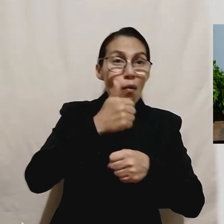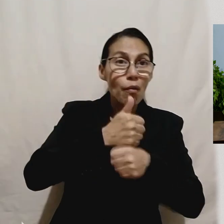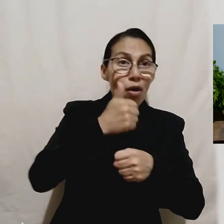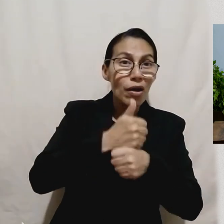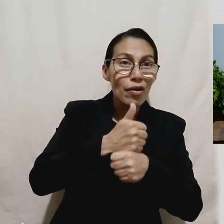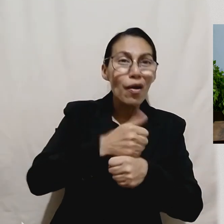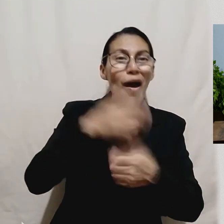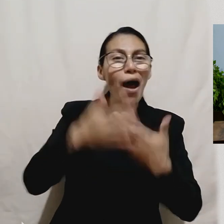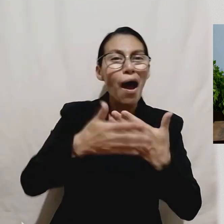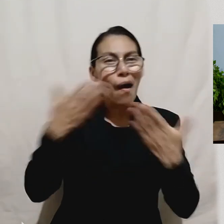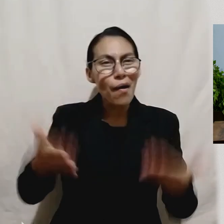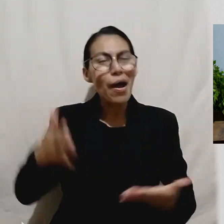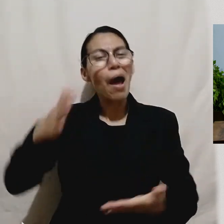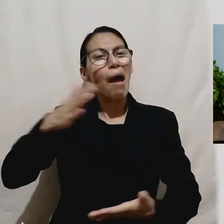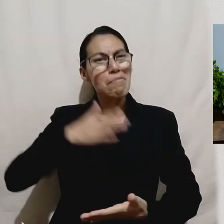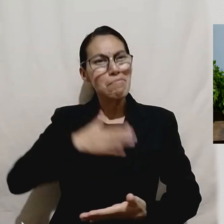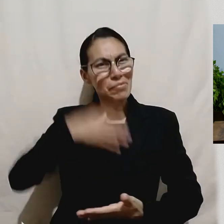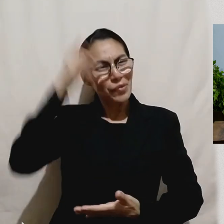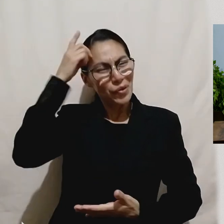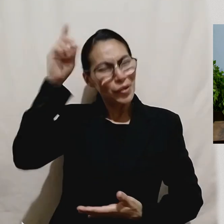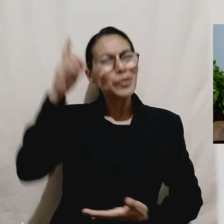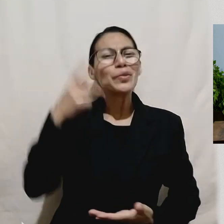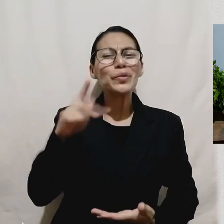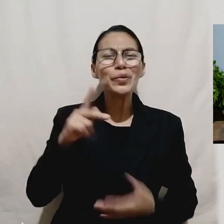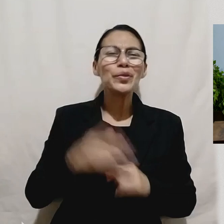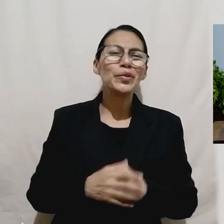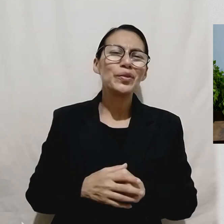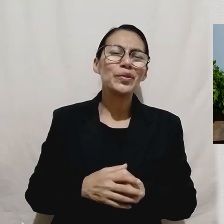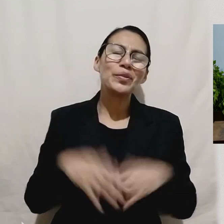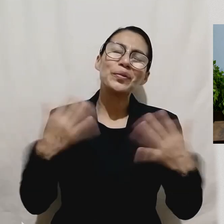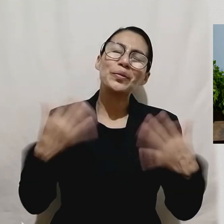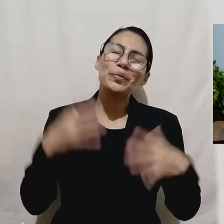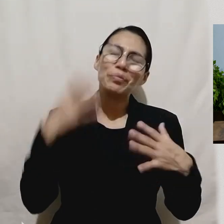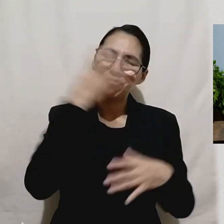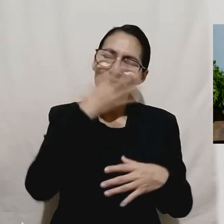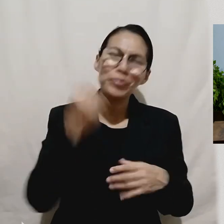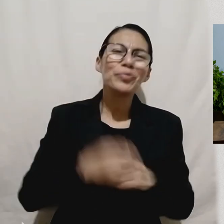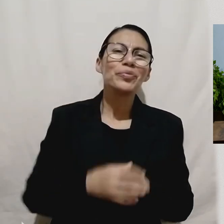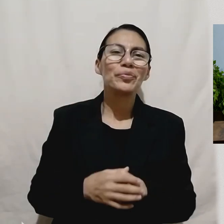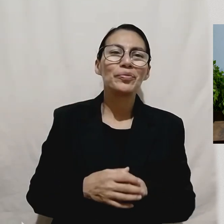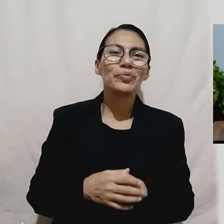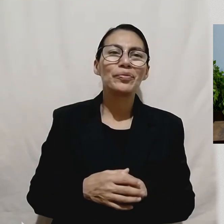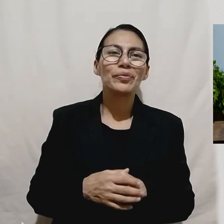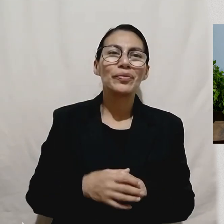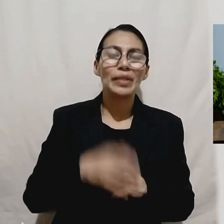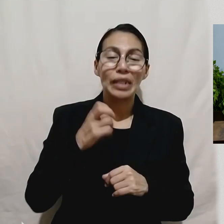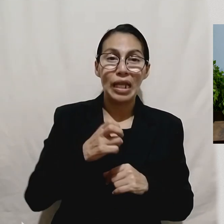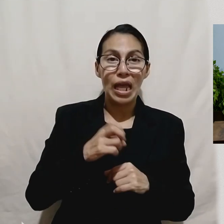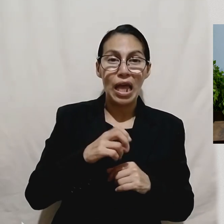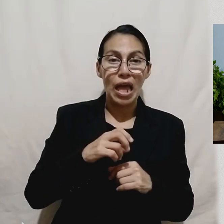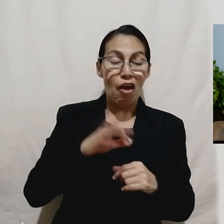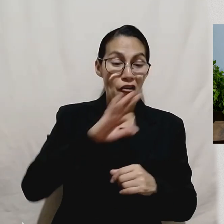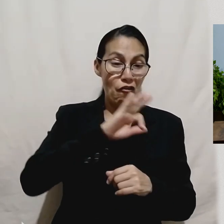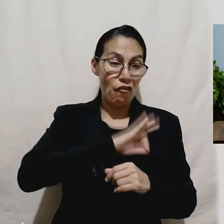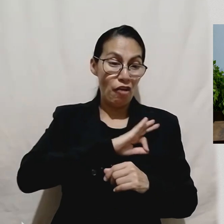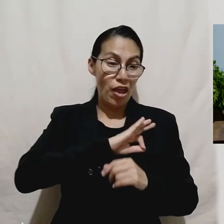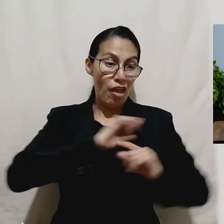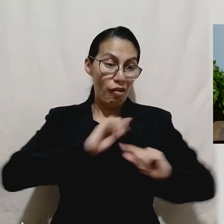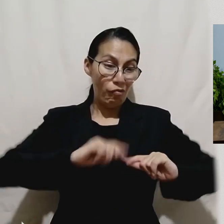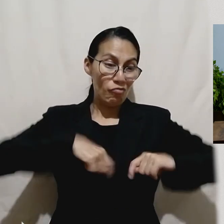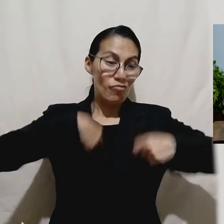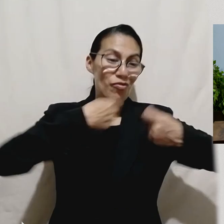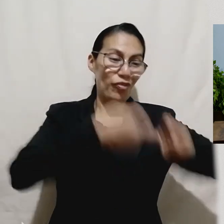su de su abuelo ya sería su Dios esa es una digámoslo Así es una transferencia